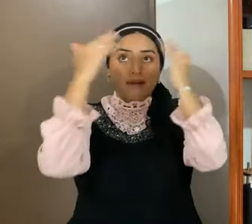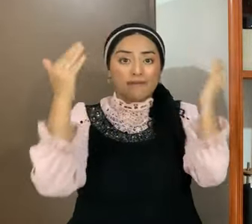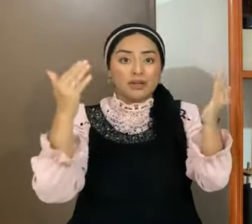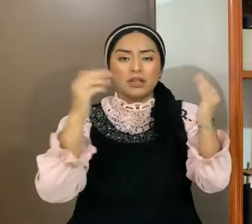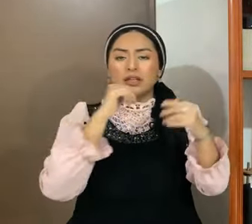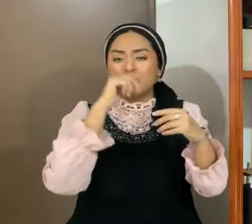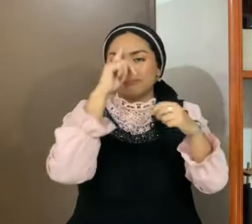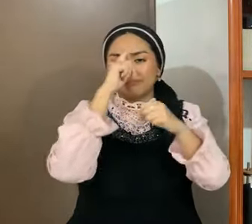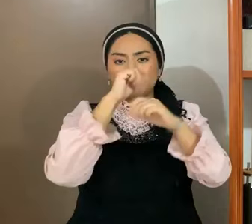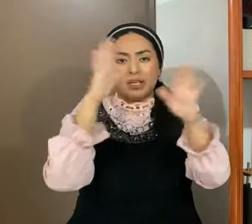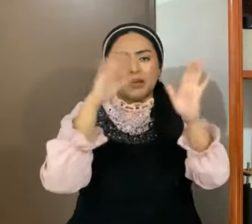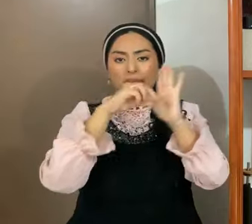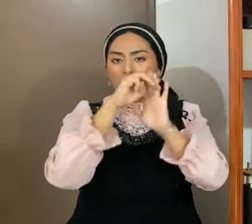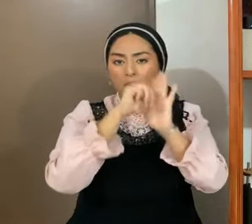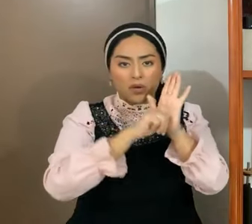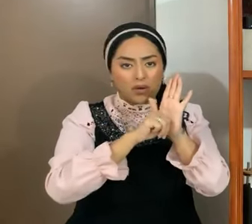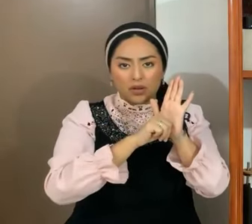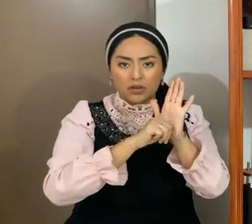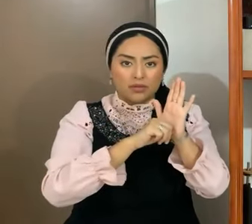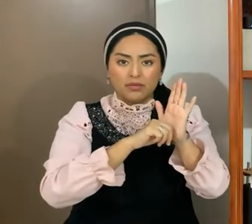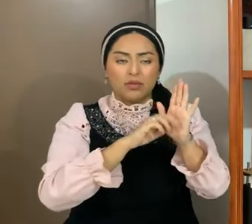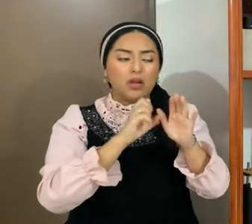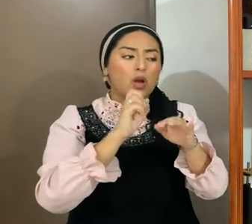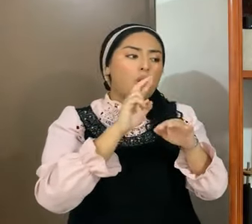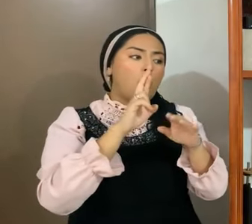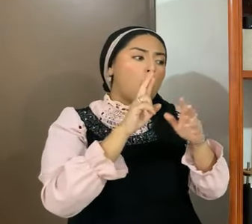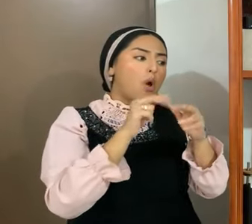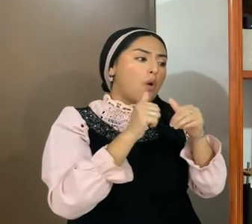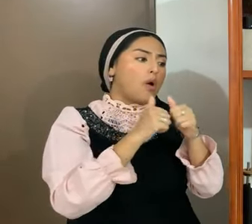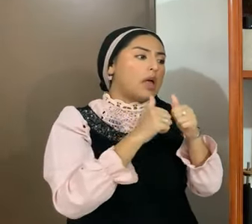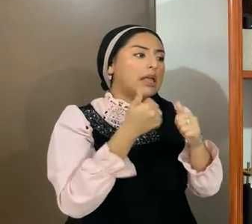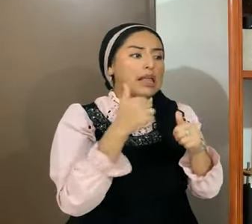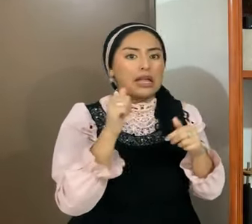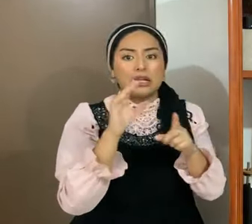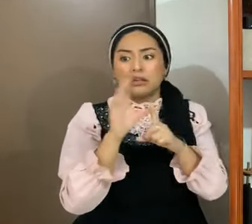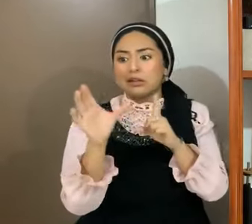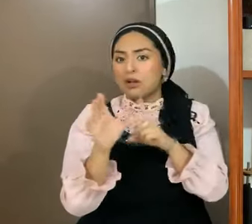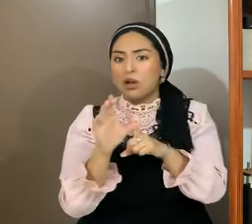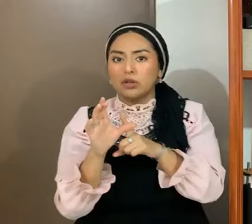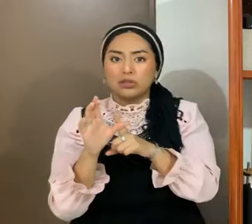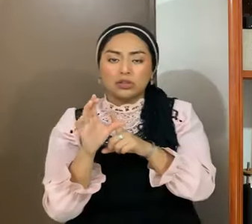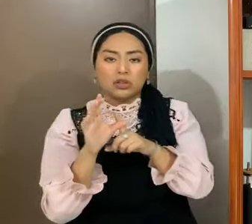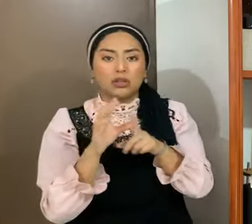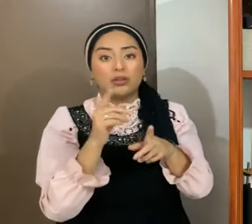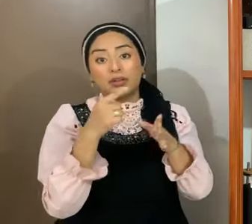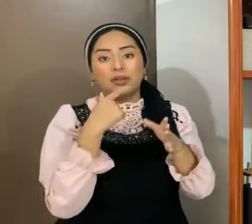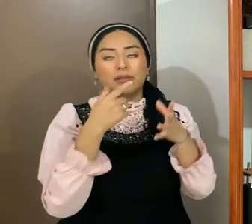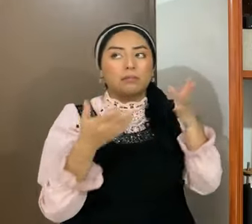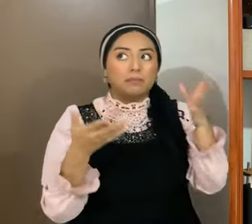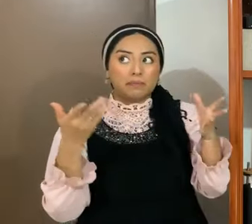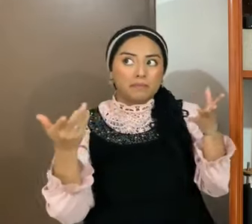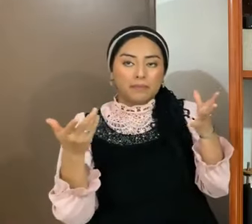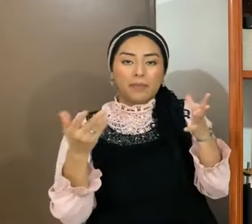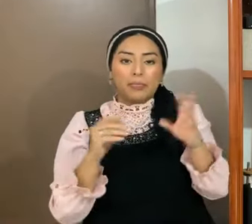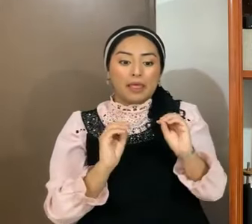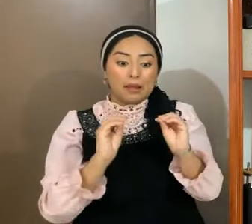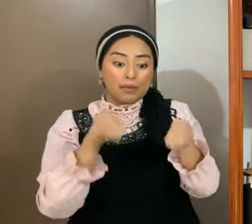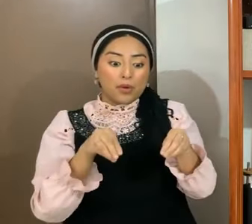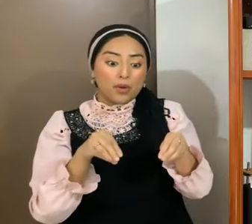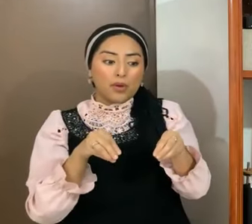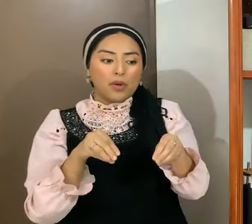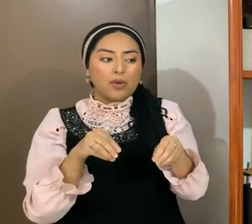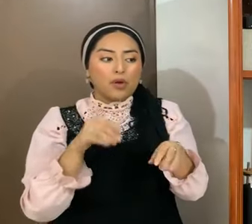fue invención de Moisés o con influencia de alguna cultura, que digamos, bueno, es que le pusieron